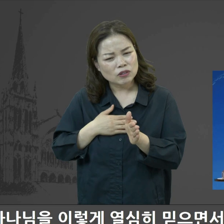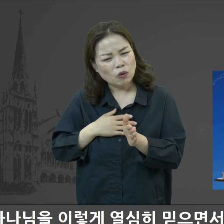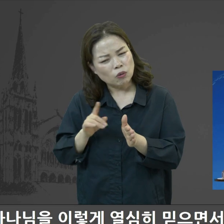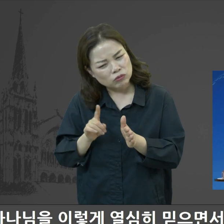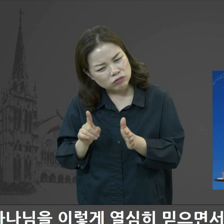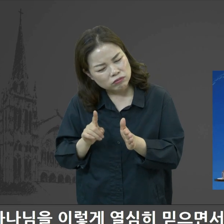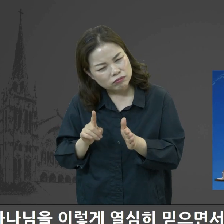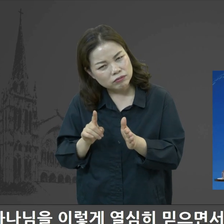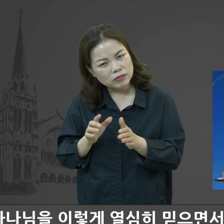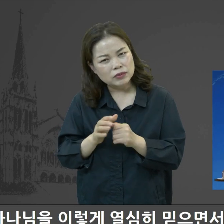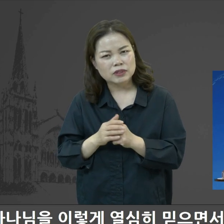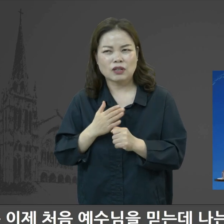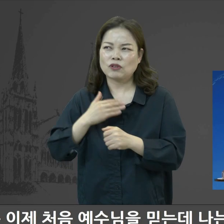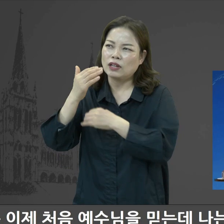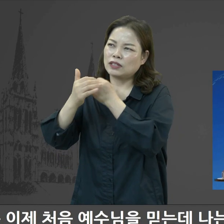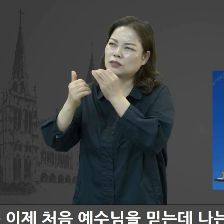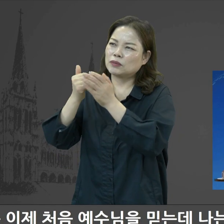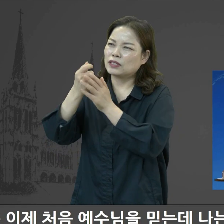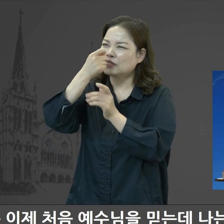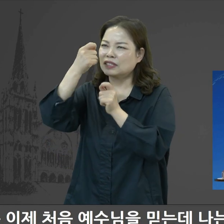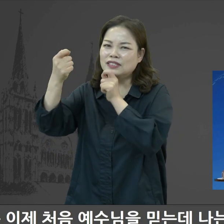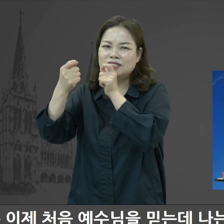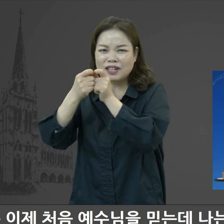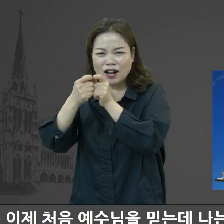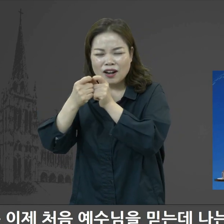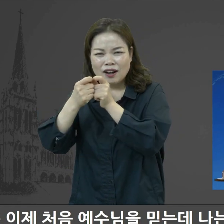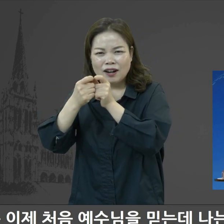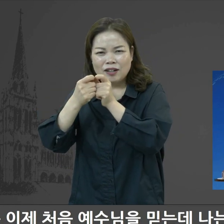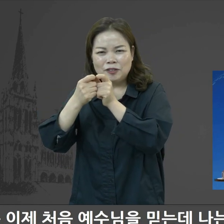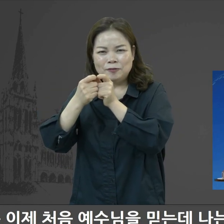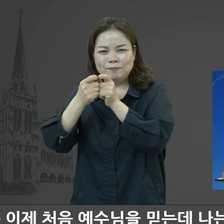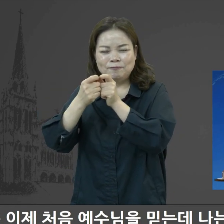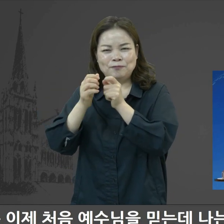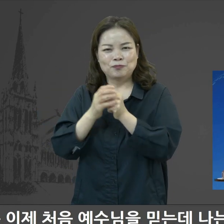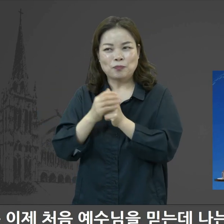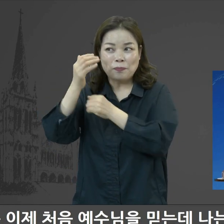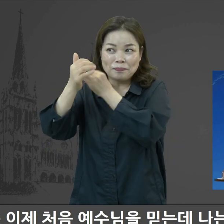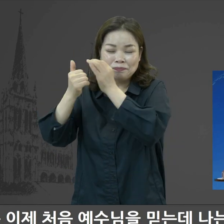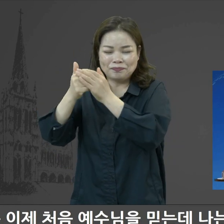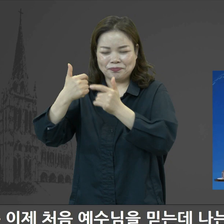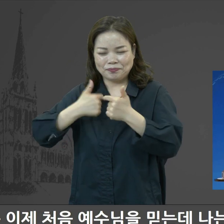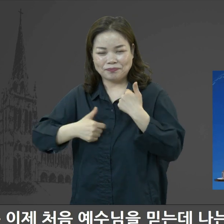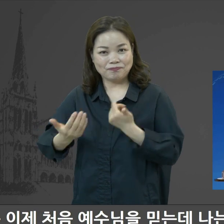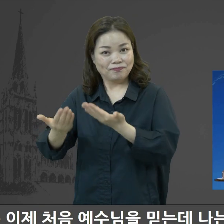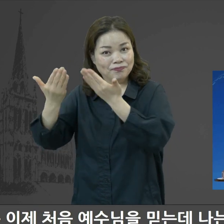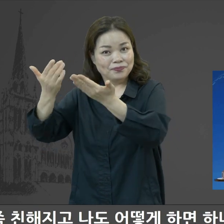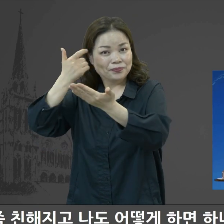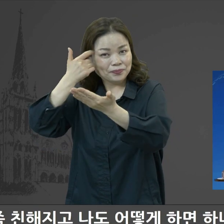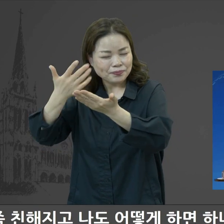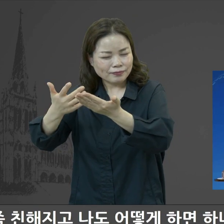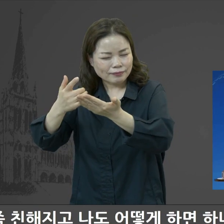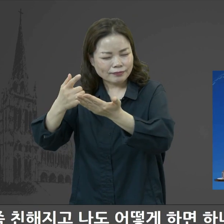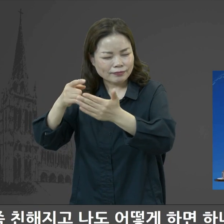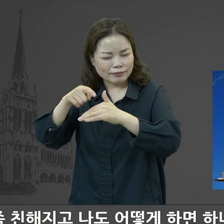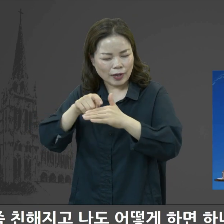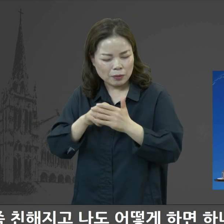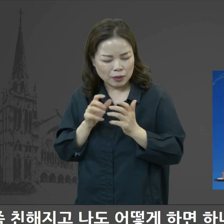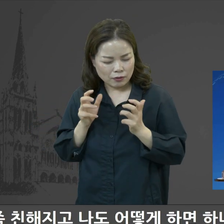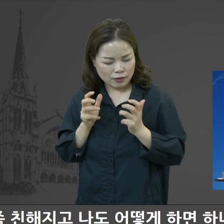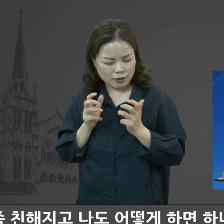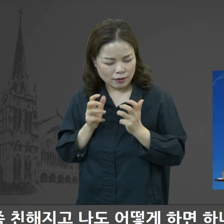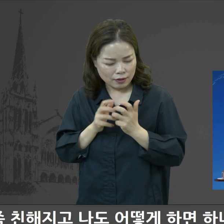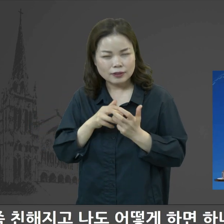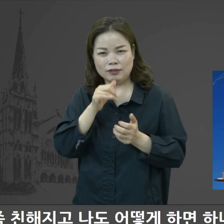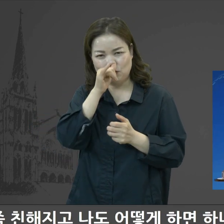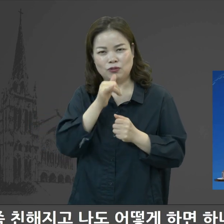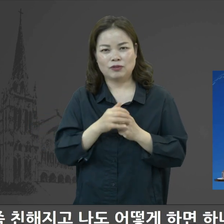어떻게 하면 나도 하나님하고 좀 친해지고, 나도 어떻게 하면 하나님이 좀 기쁘시게 할까, 이 생각이 제 마음속에 제일 먼저 드는